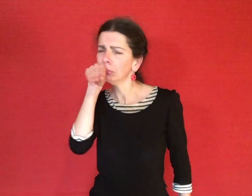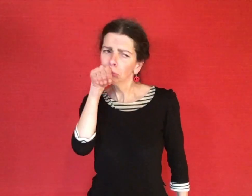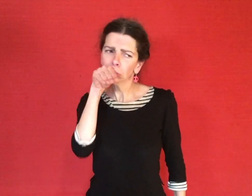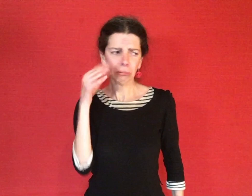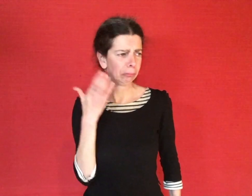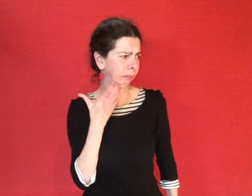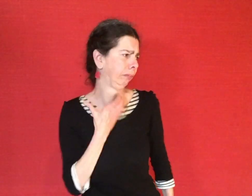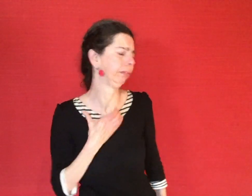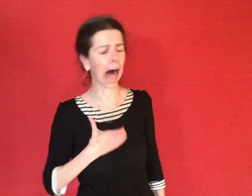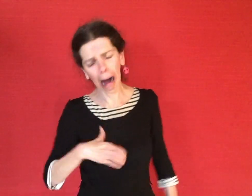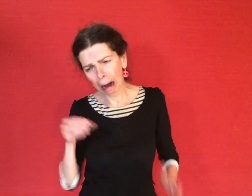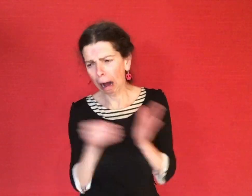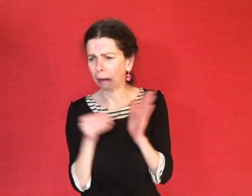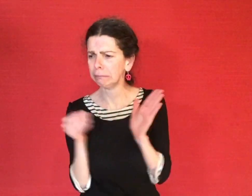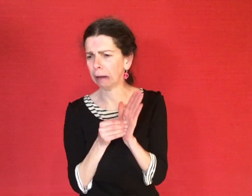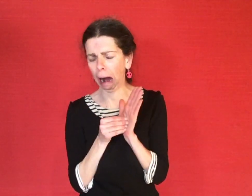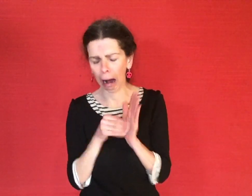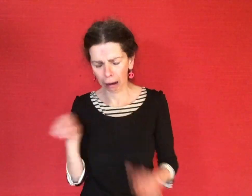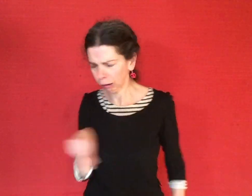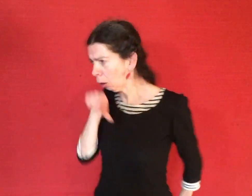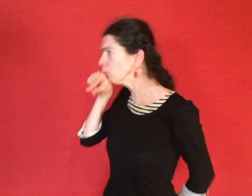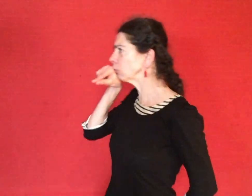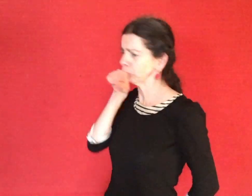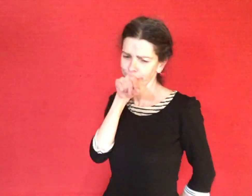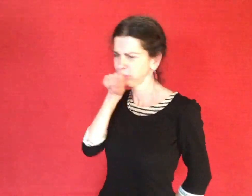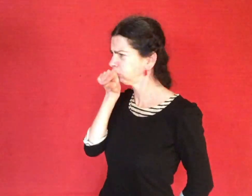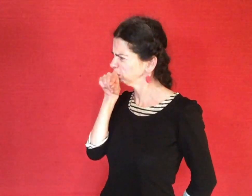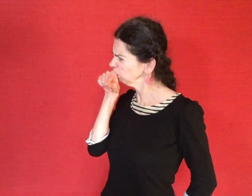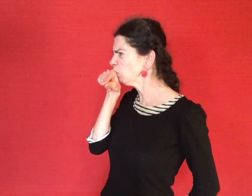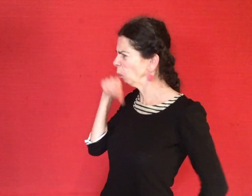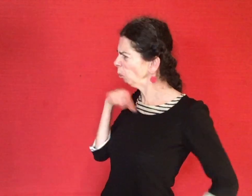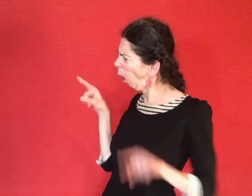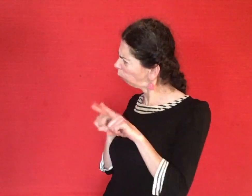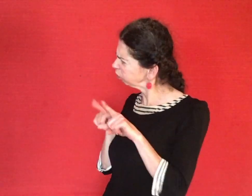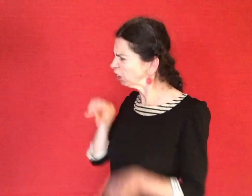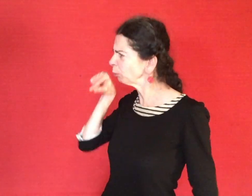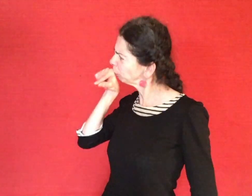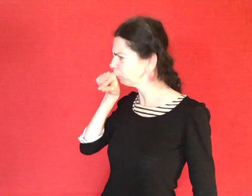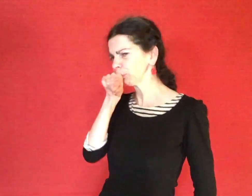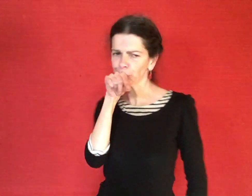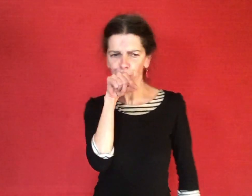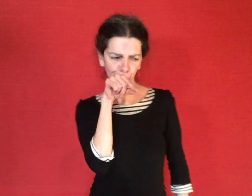J'ai encore faim, dit le caneton. Moi aussi, dit le poussin.